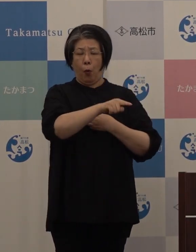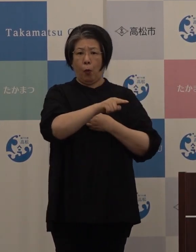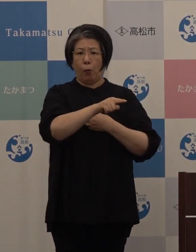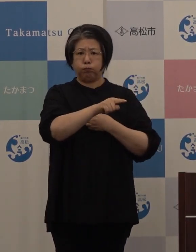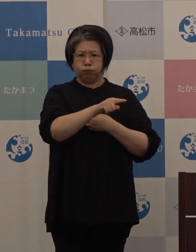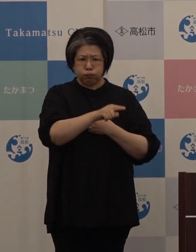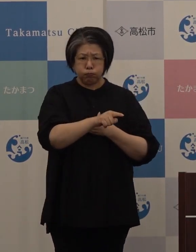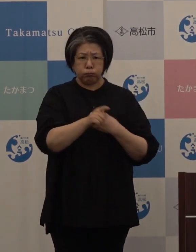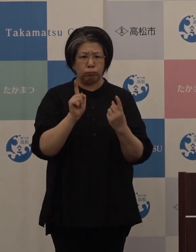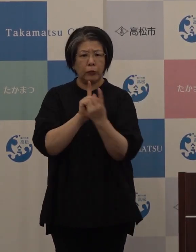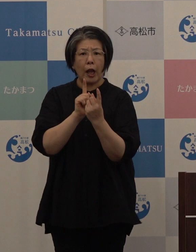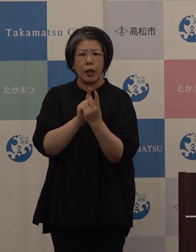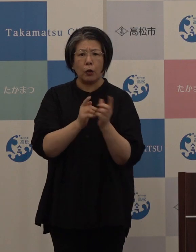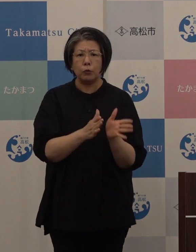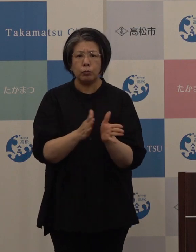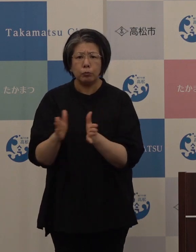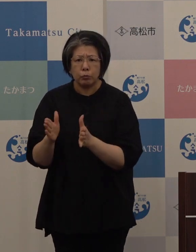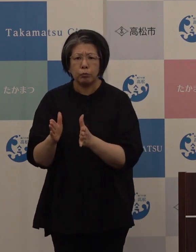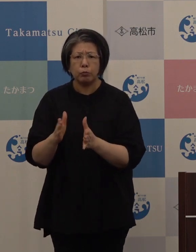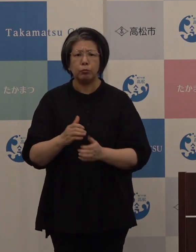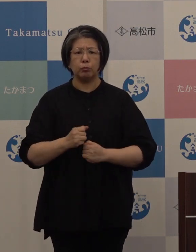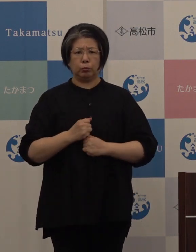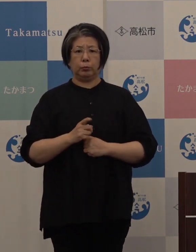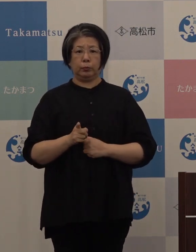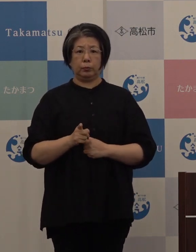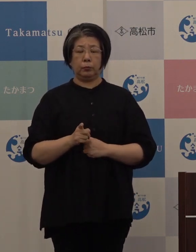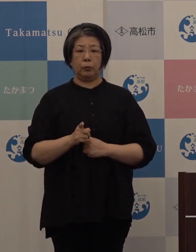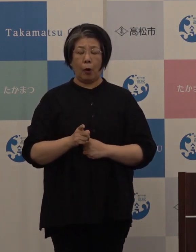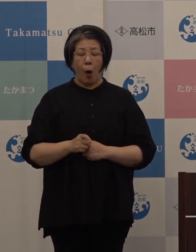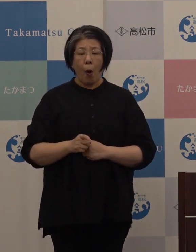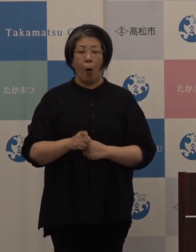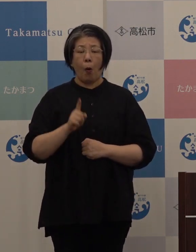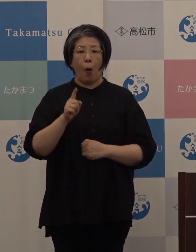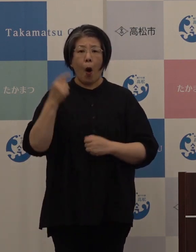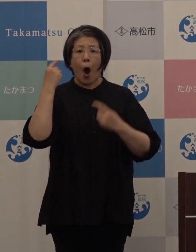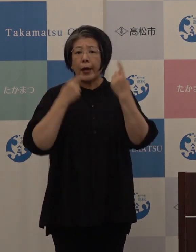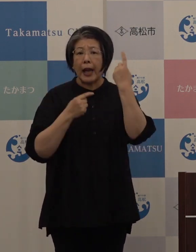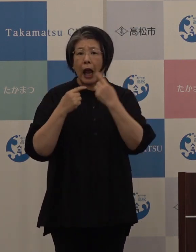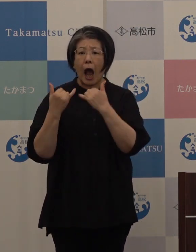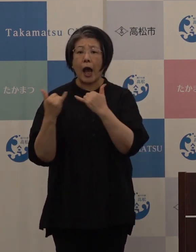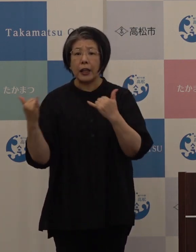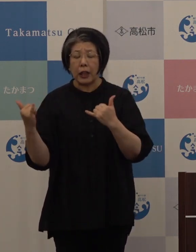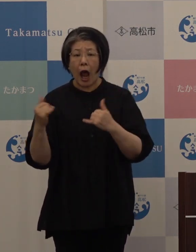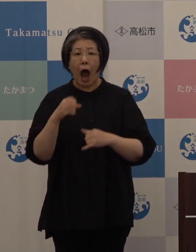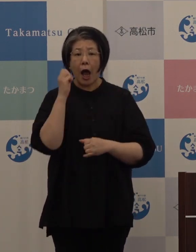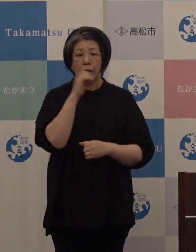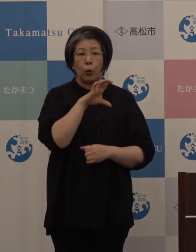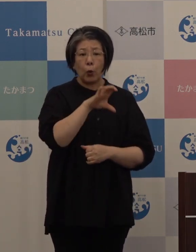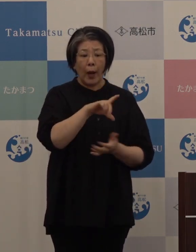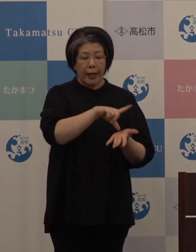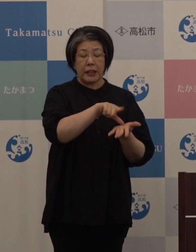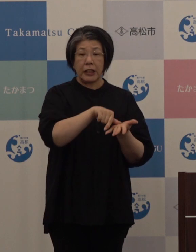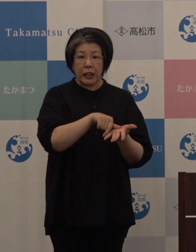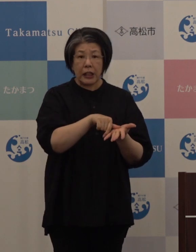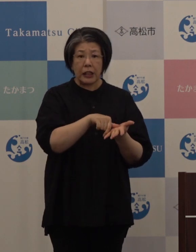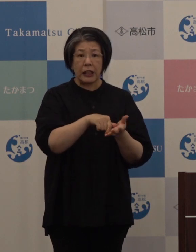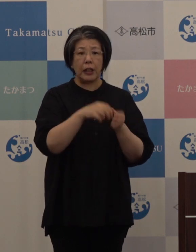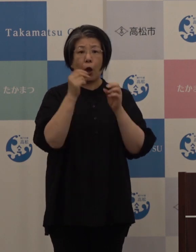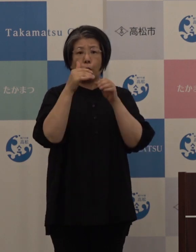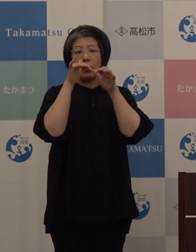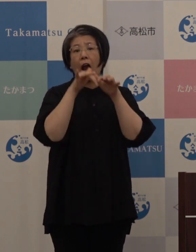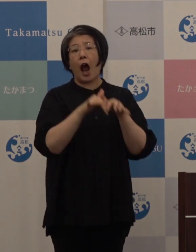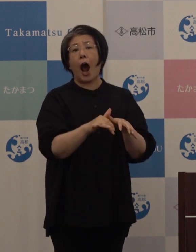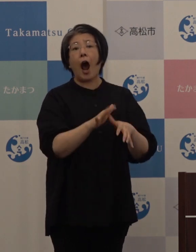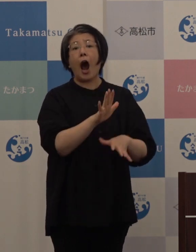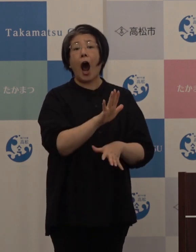ったところでございます。被害でございますが、怪我をされた方がおられたり、塩野地区で小規模な土砂崩れ